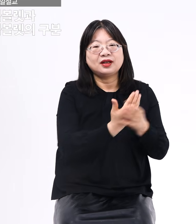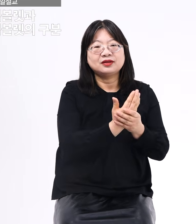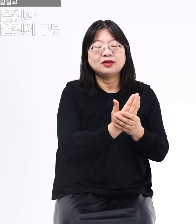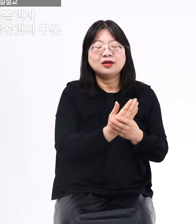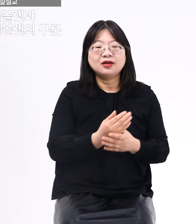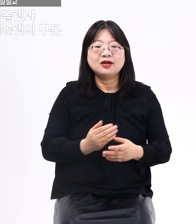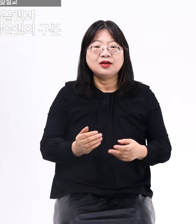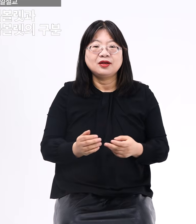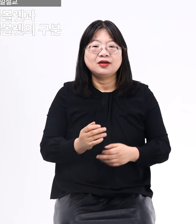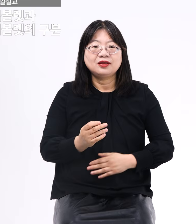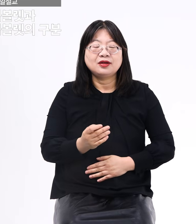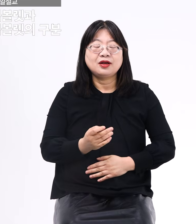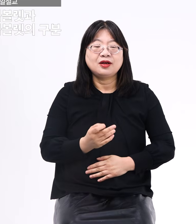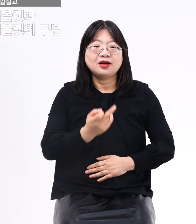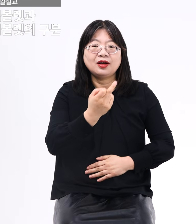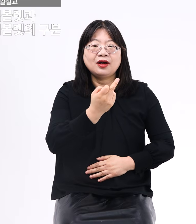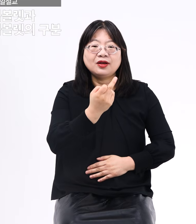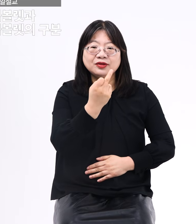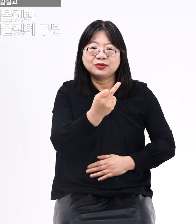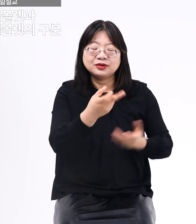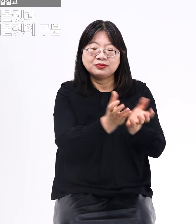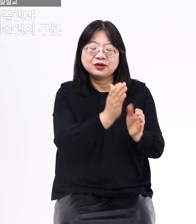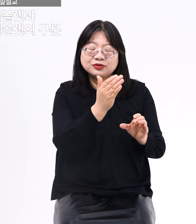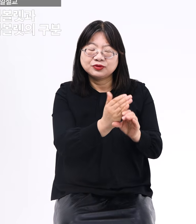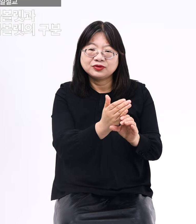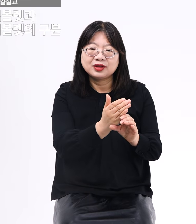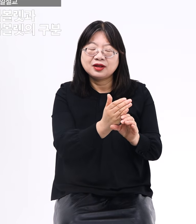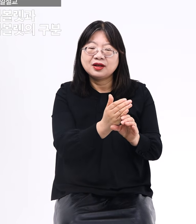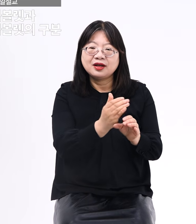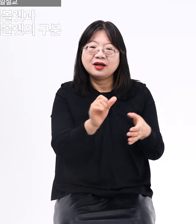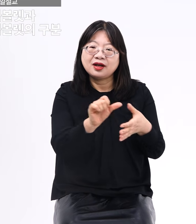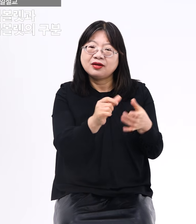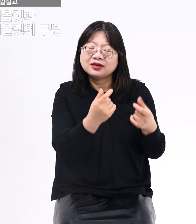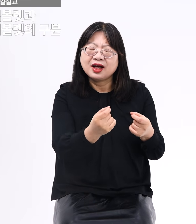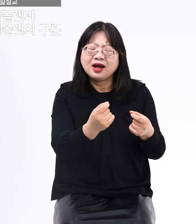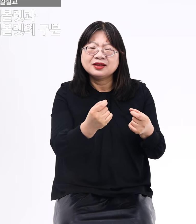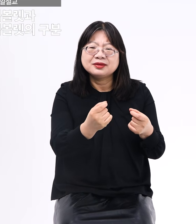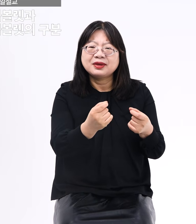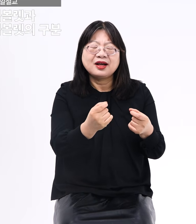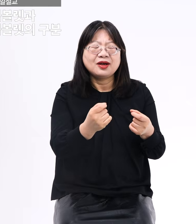12지파 중에 맏형격인, 그렇다고 꼭 장남은 아니에요.